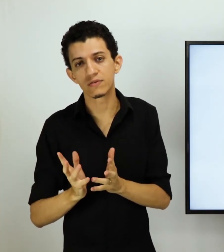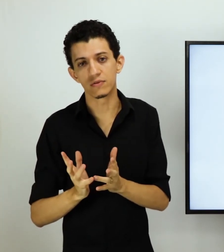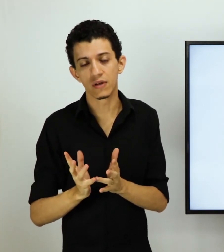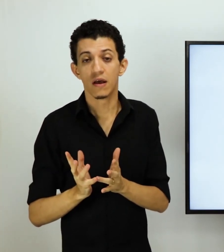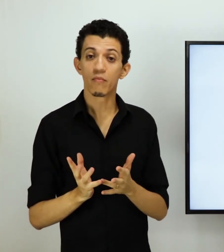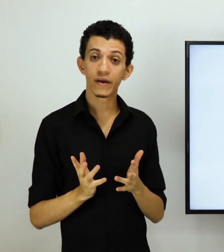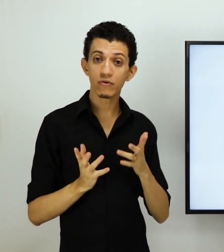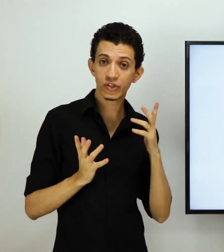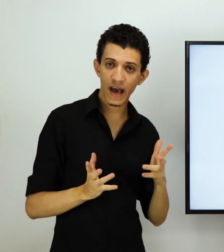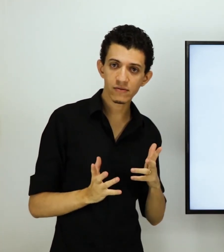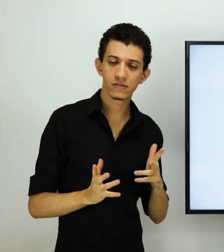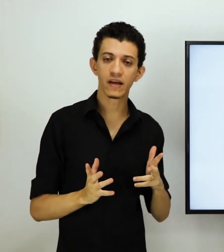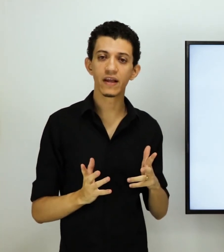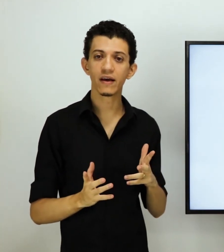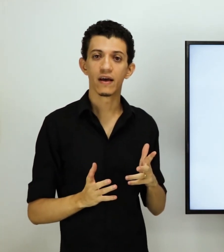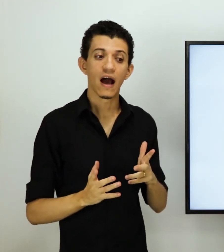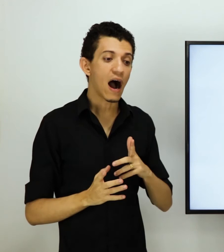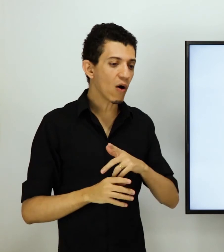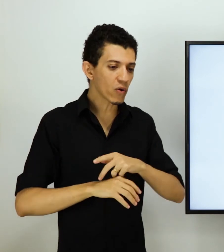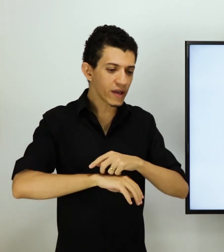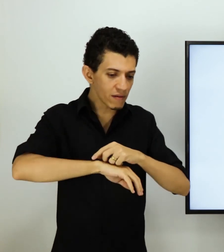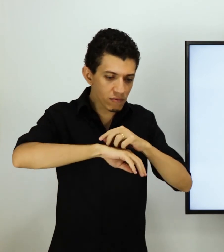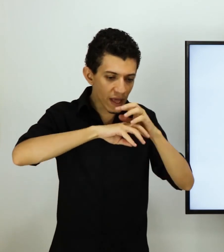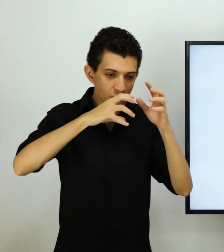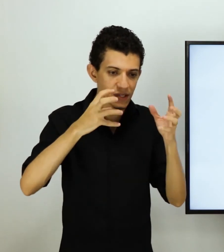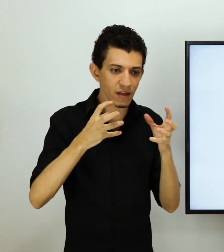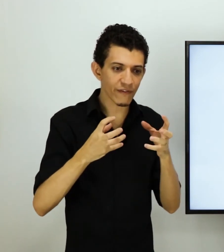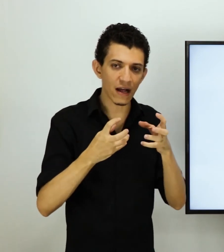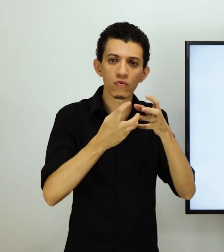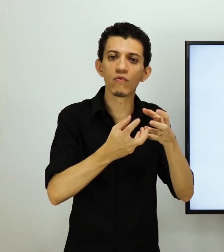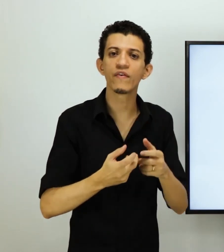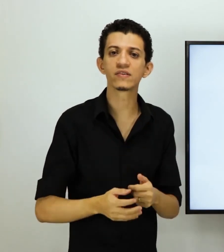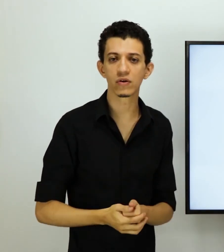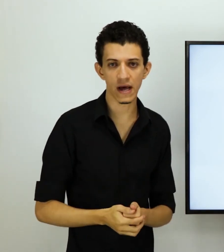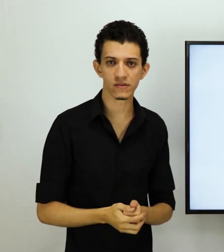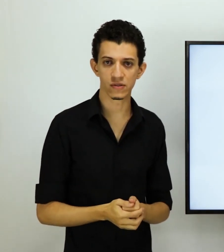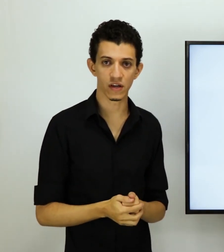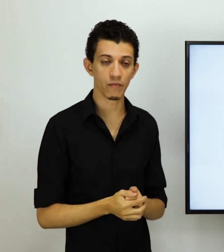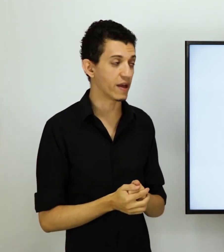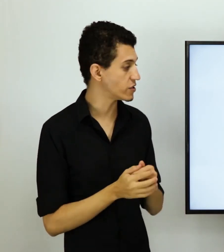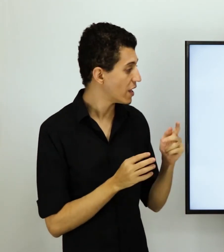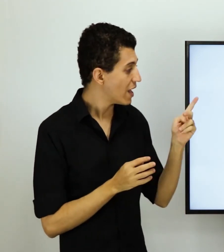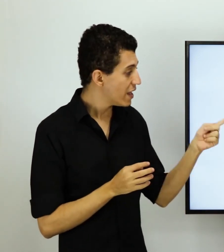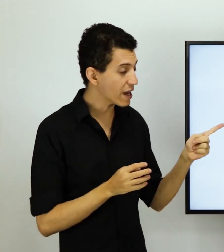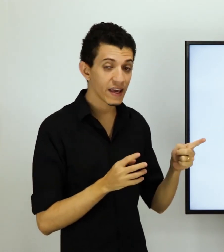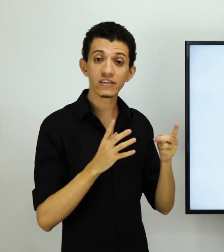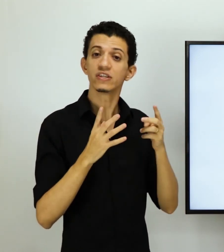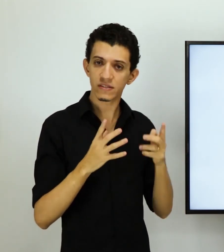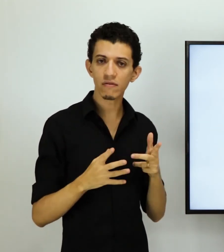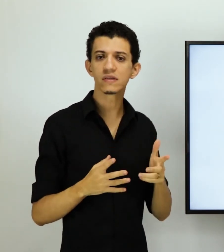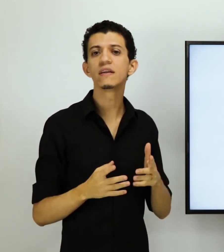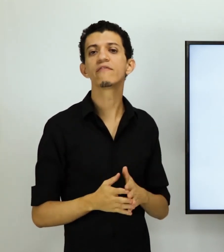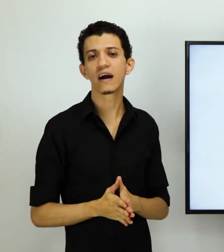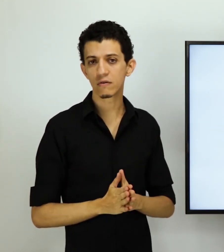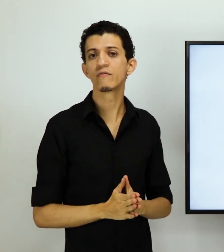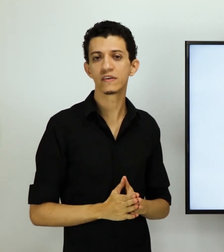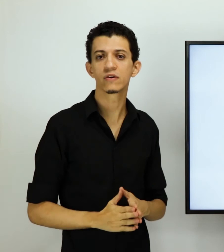gestos, porque um gesto seria algo que não tem um significado convencionado socialmente. E aqui a gente tem um significado